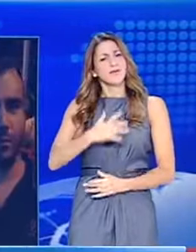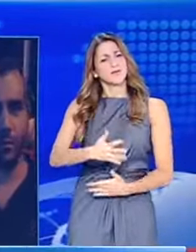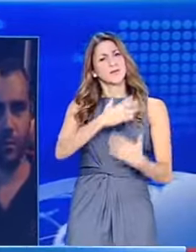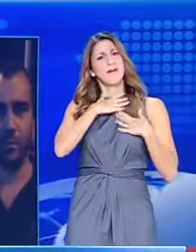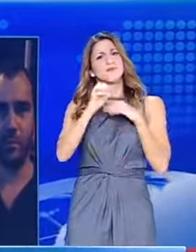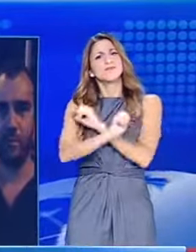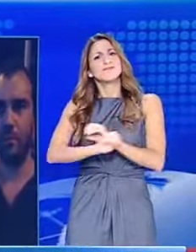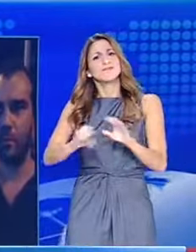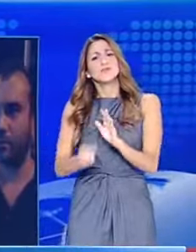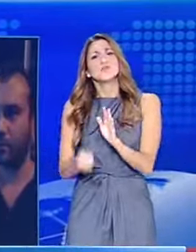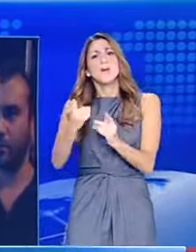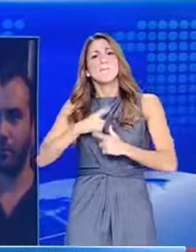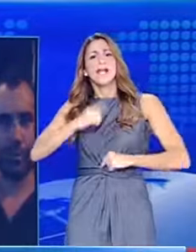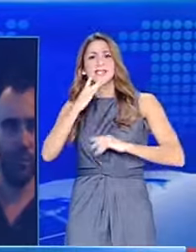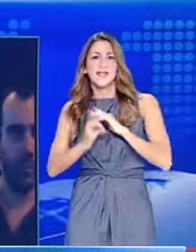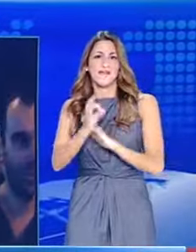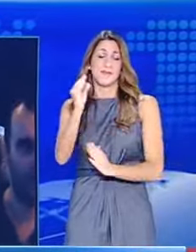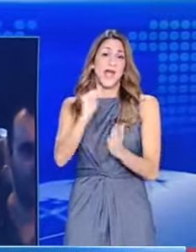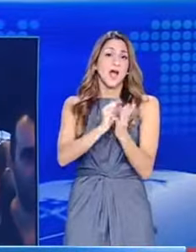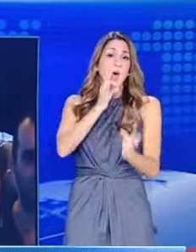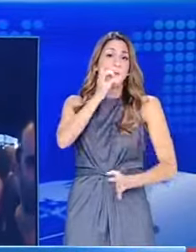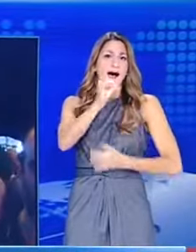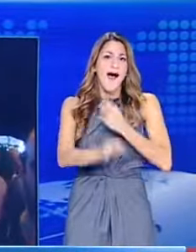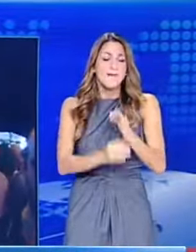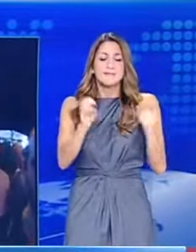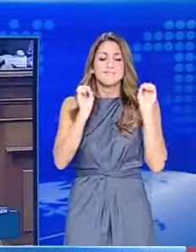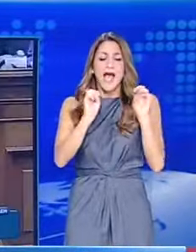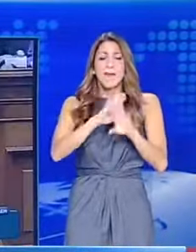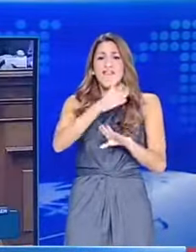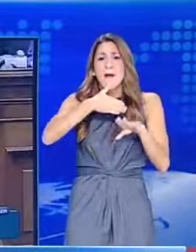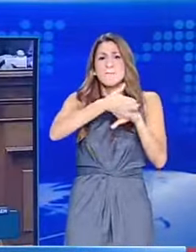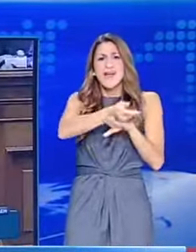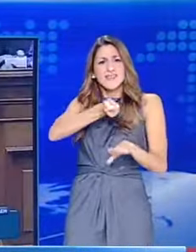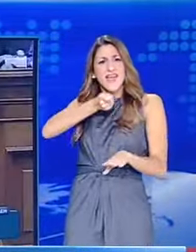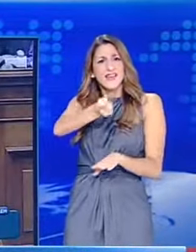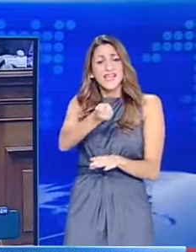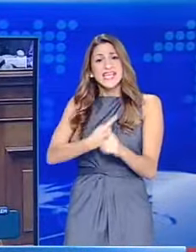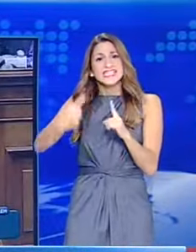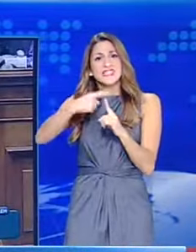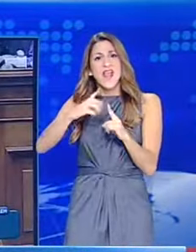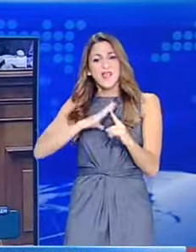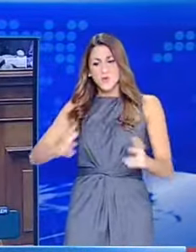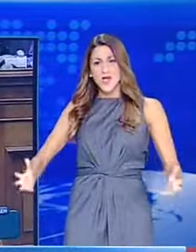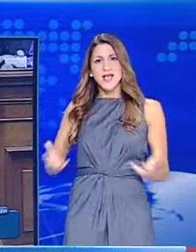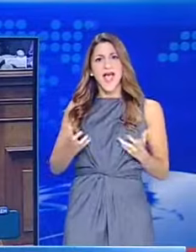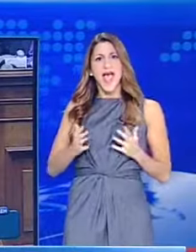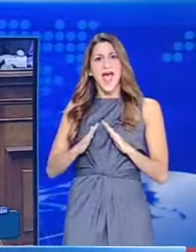ταγμάτων εφόδου πρόσθεσε μάλιστα ότι τους εκπαίδευε να μαχαιρώνουν και να καίνε ανθρώπους με καπνογόνα οι μάρτυρες καταθέτουν